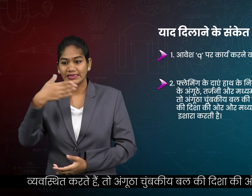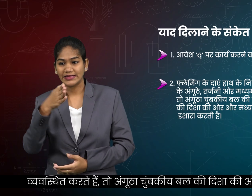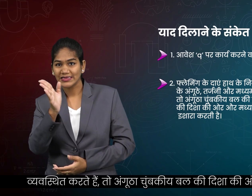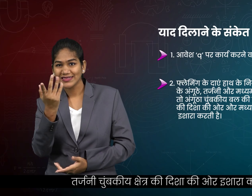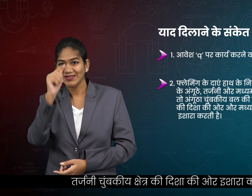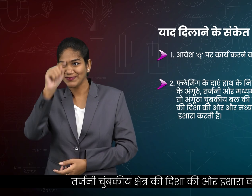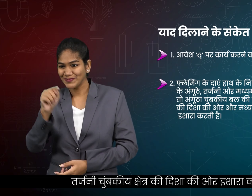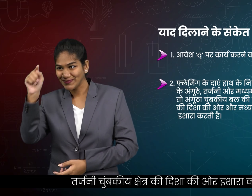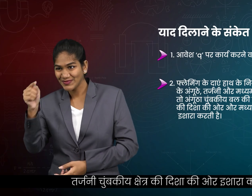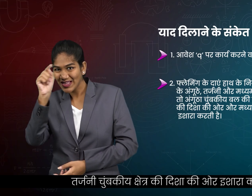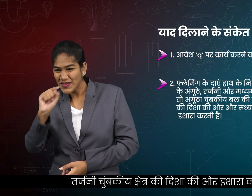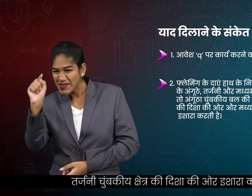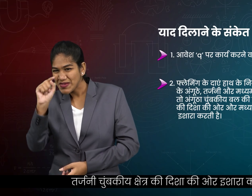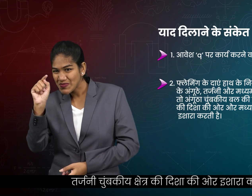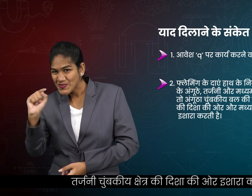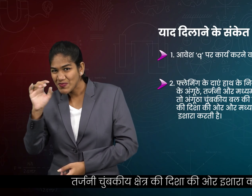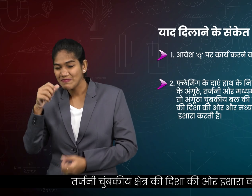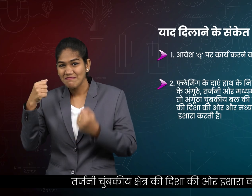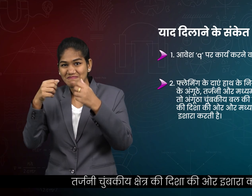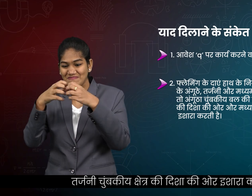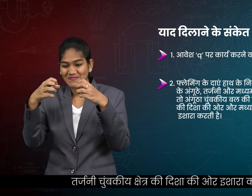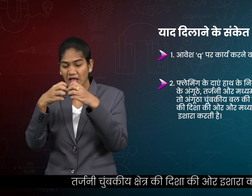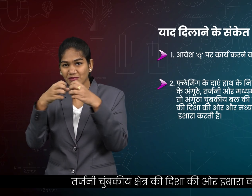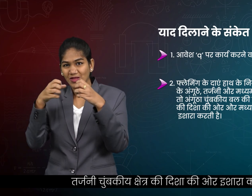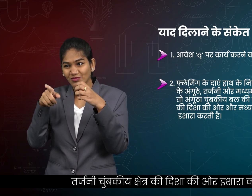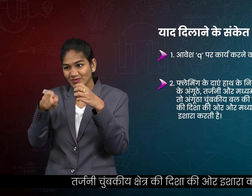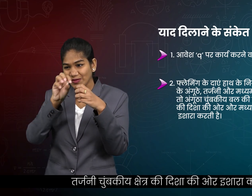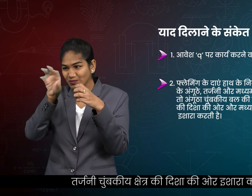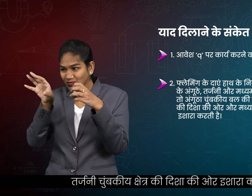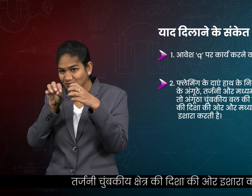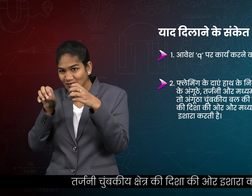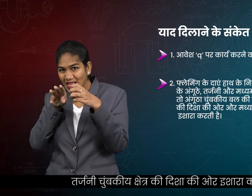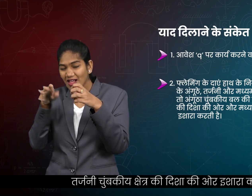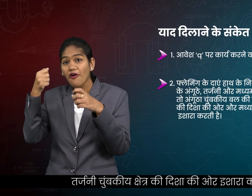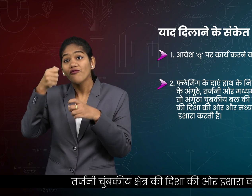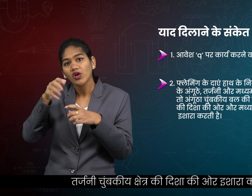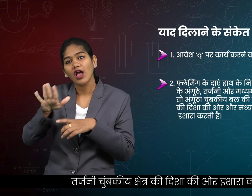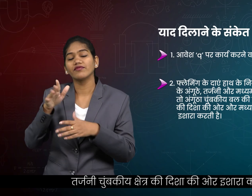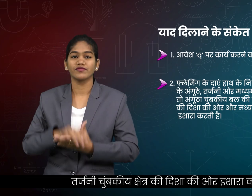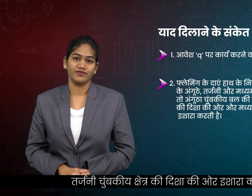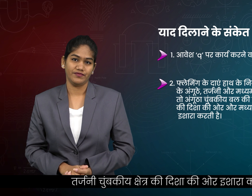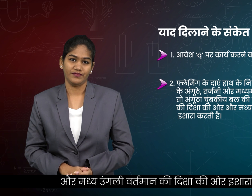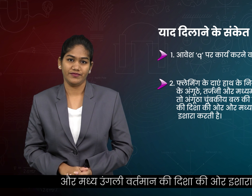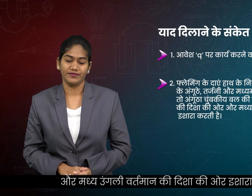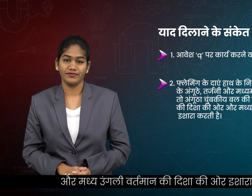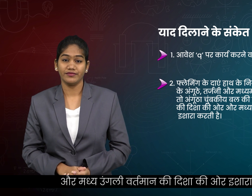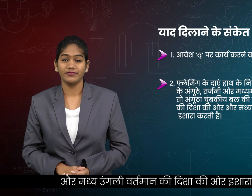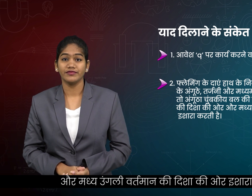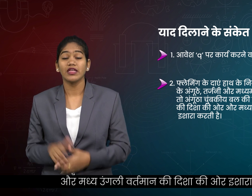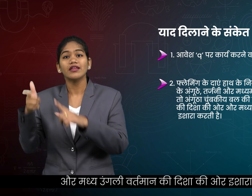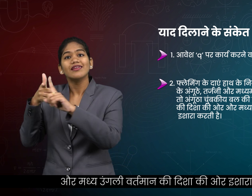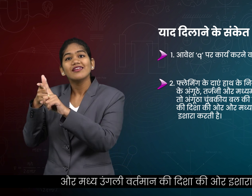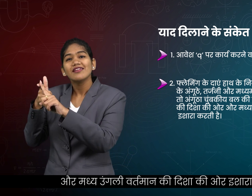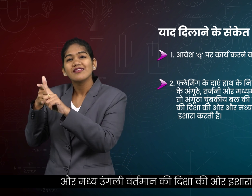है, तर्जनी चुंबकीय क्षेत्र की दिशा की ओर इशारा करती है और